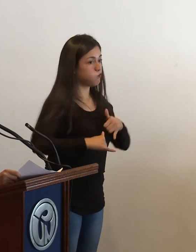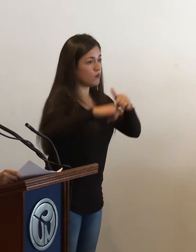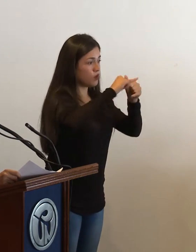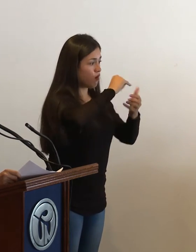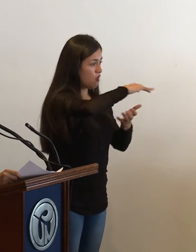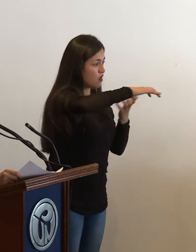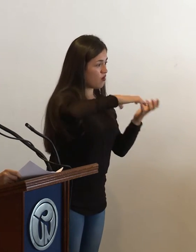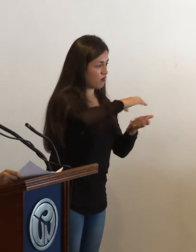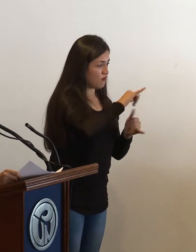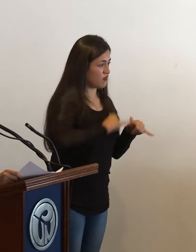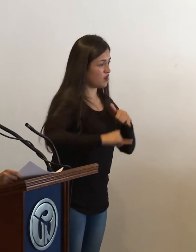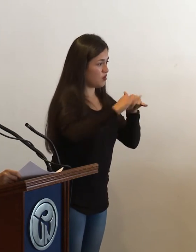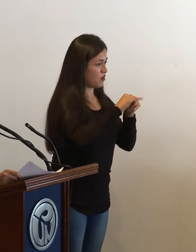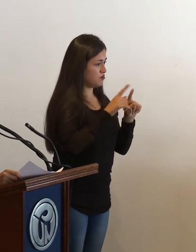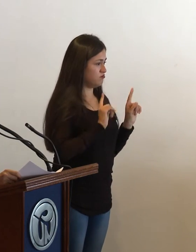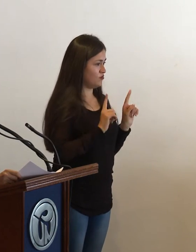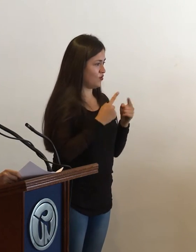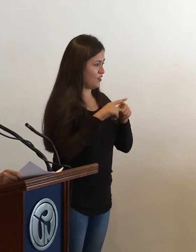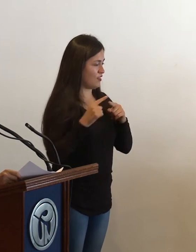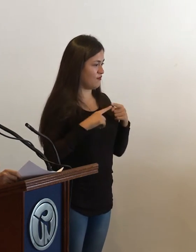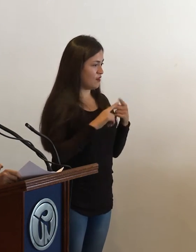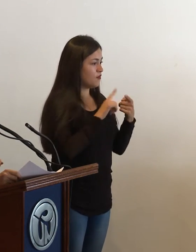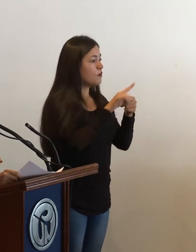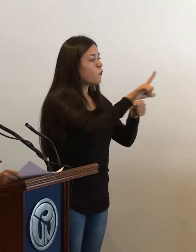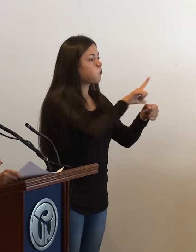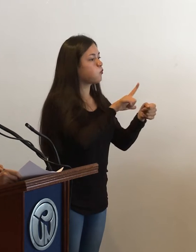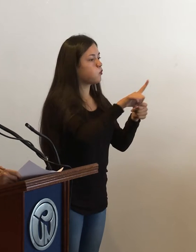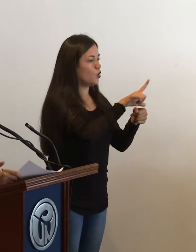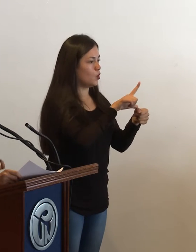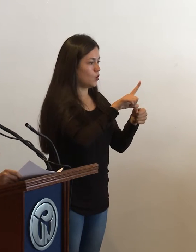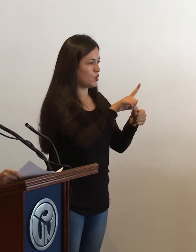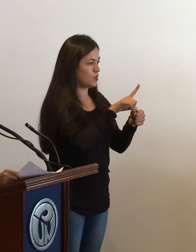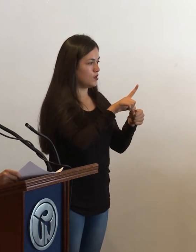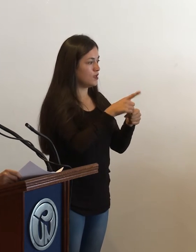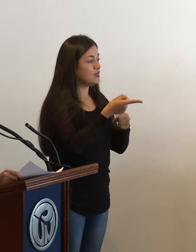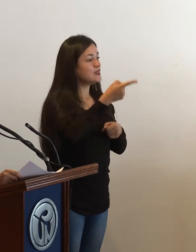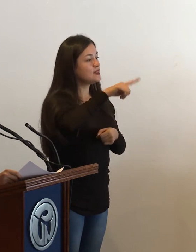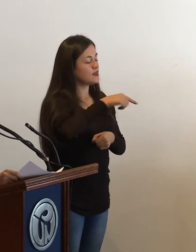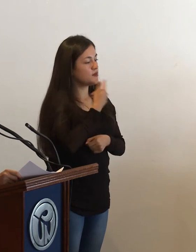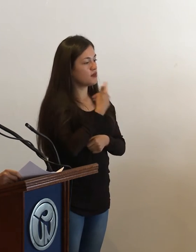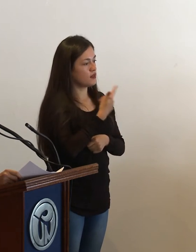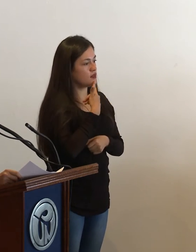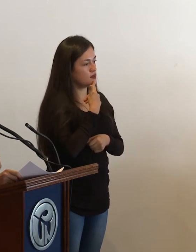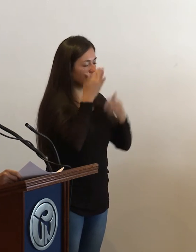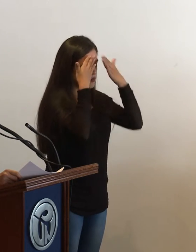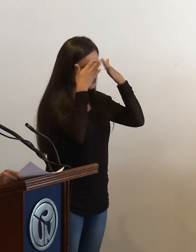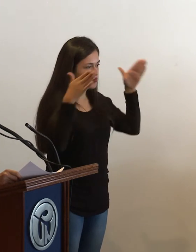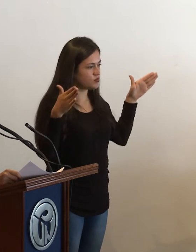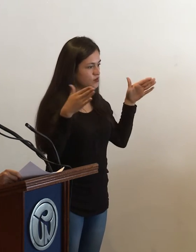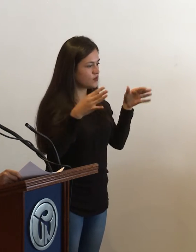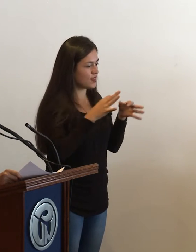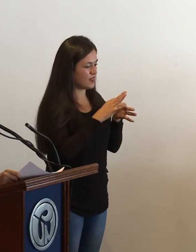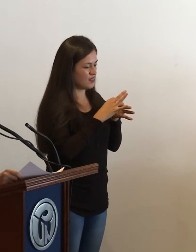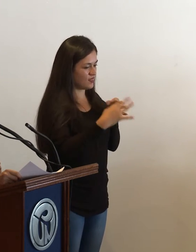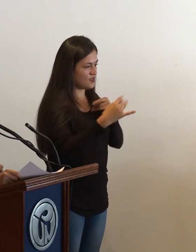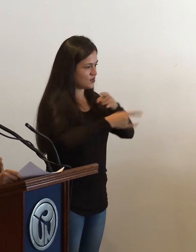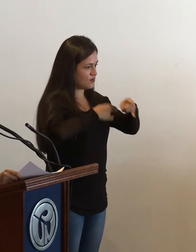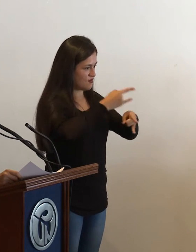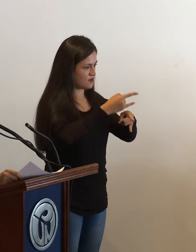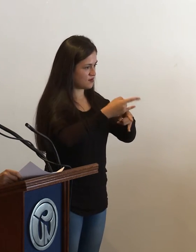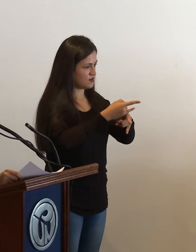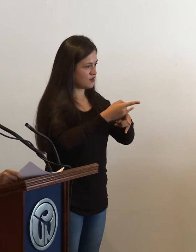distintas geografías, lo local, dijéramos que habla, sino que nos abre también a una